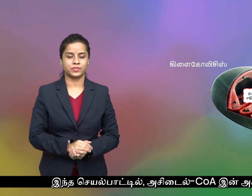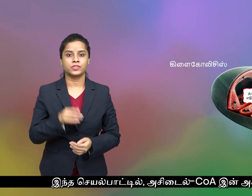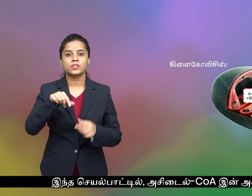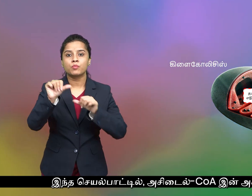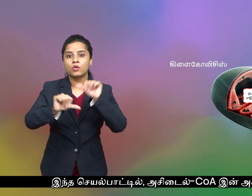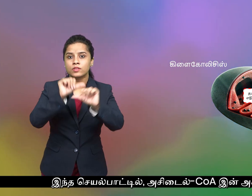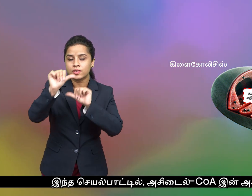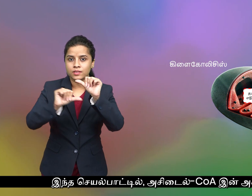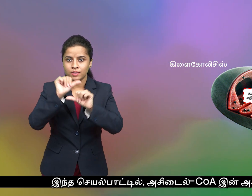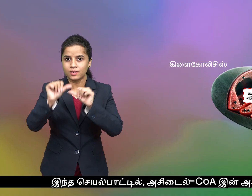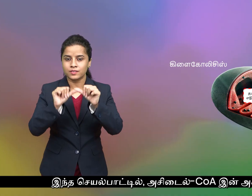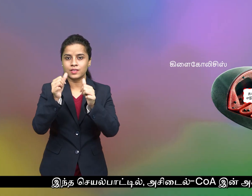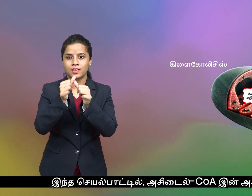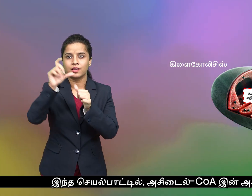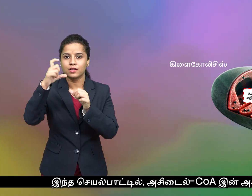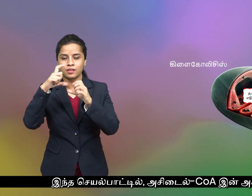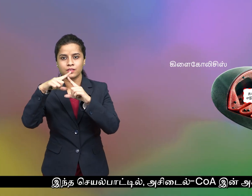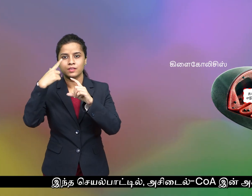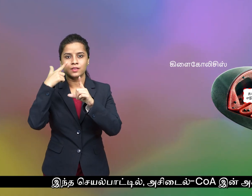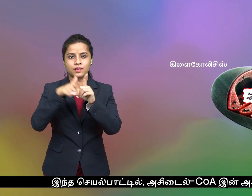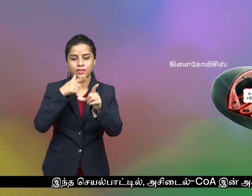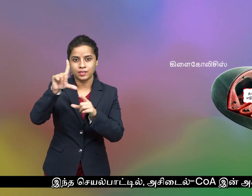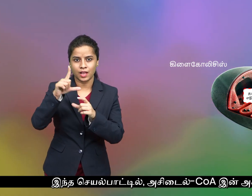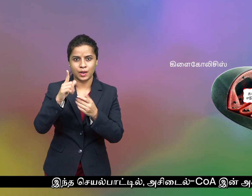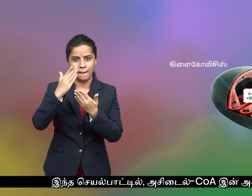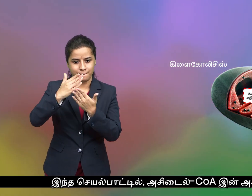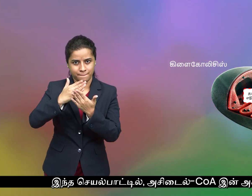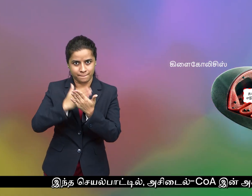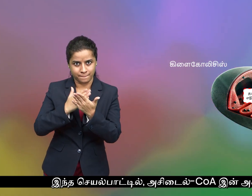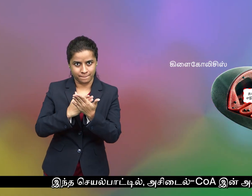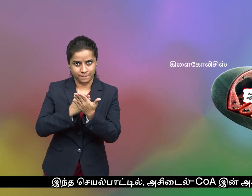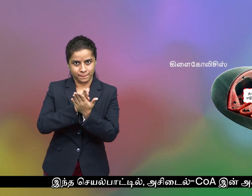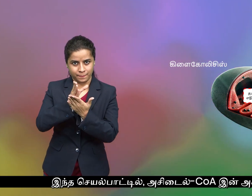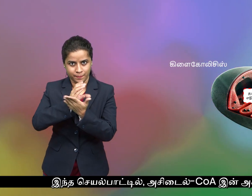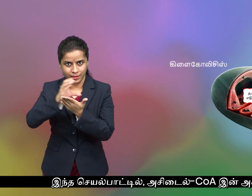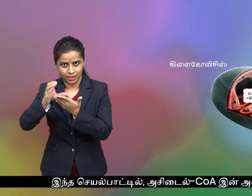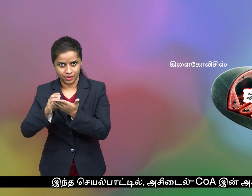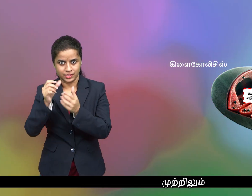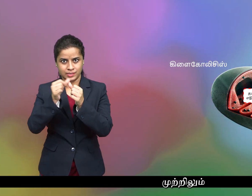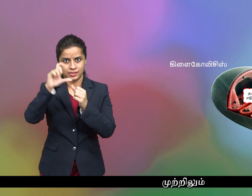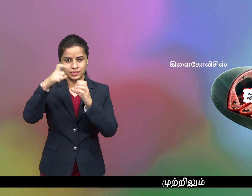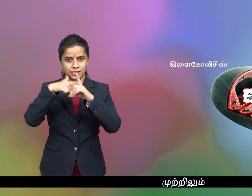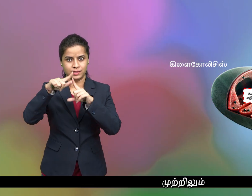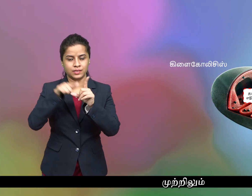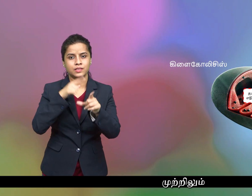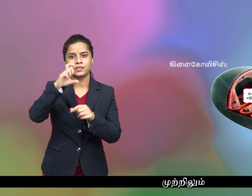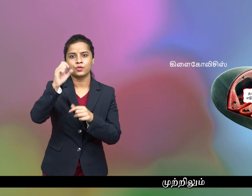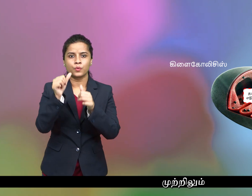இந்த செயல்பாட்டில் அசிட்டைல் CoAவின் அசிட்டைல் பகுதி முற்றிலும்